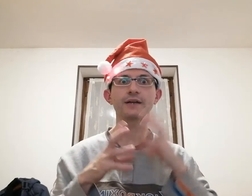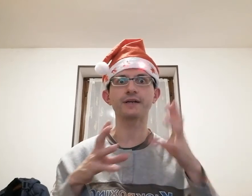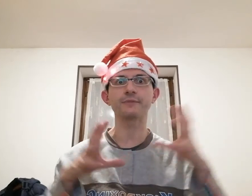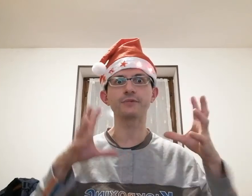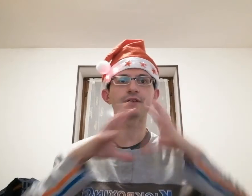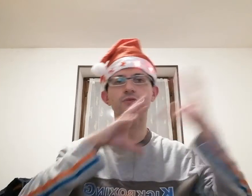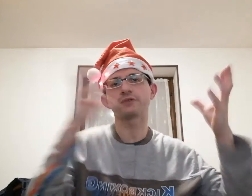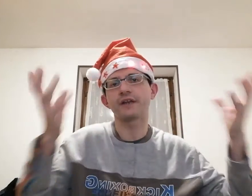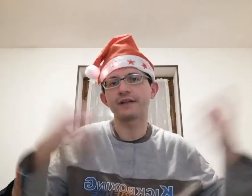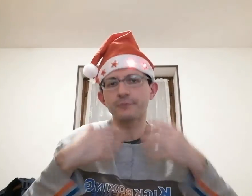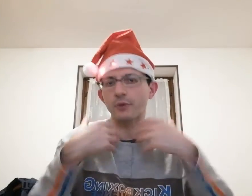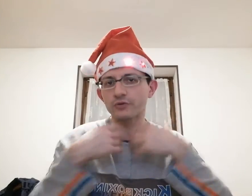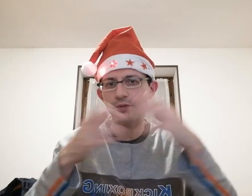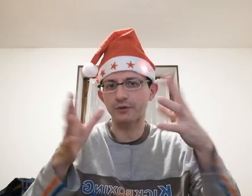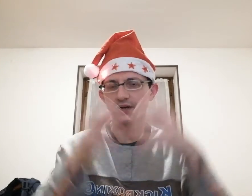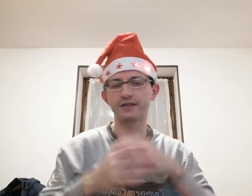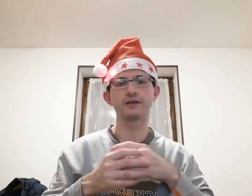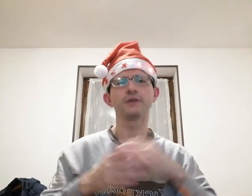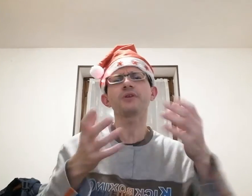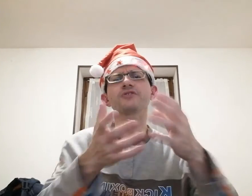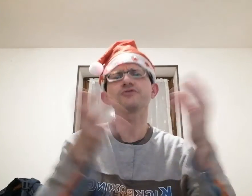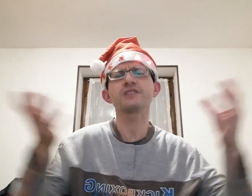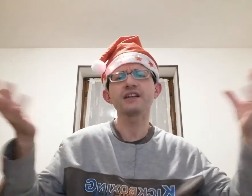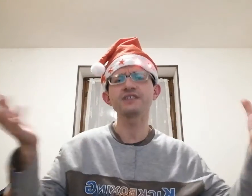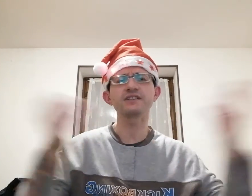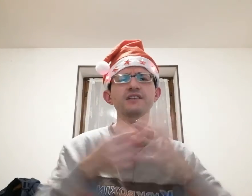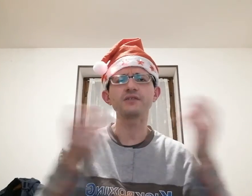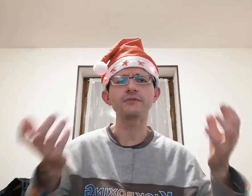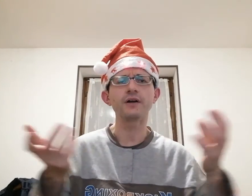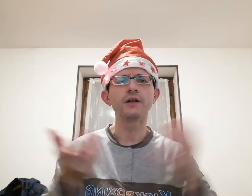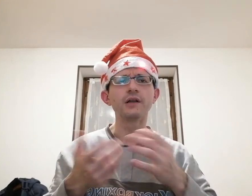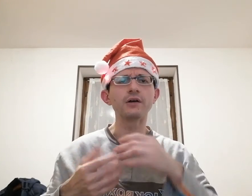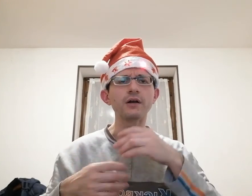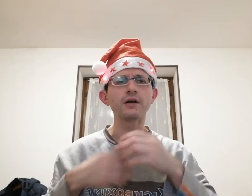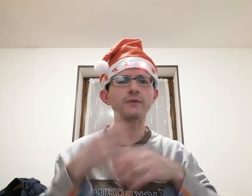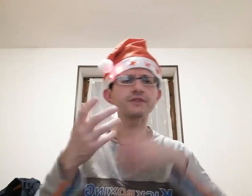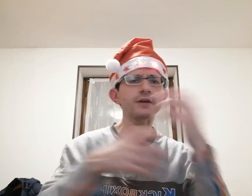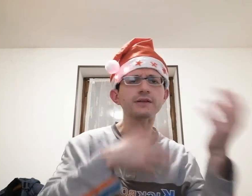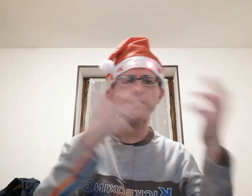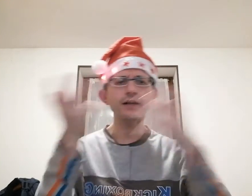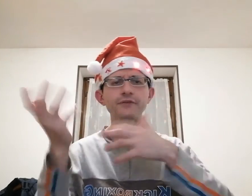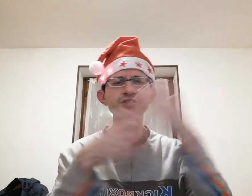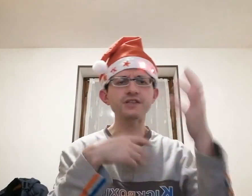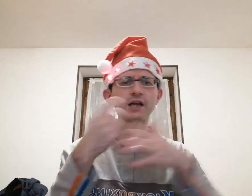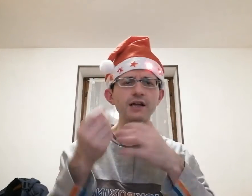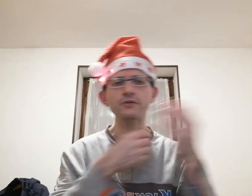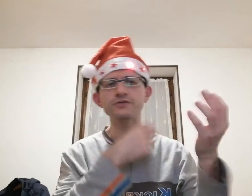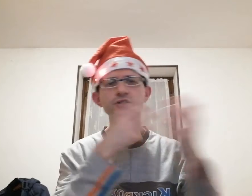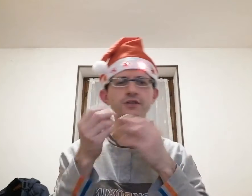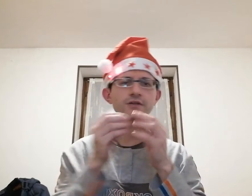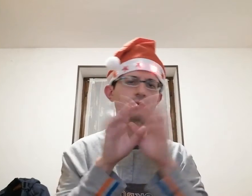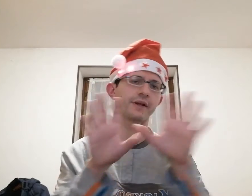particolare, perché vuol dire tutto e niente per quanto mi riguarda. Però se usa questa legge di attrazione, cominciamo a attrarre la felicità, così cosa c'è al